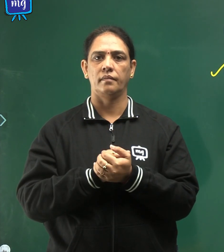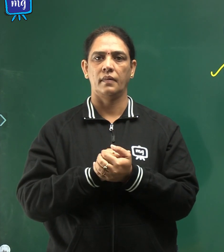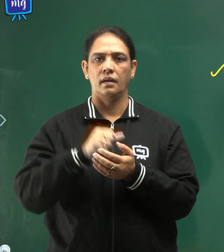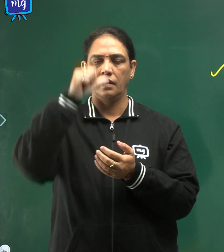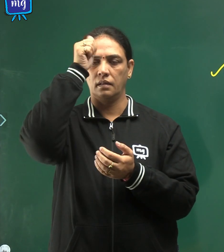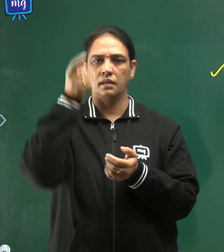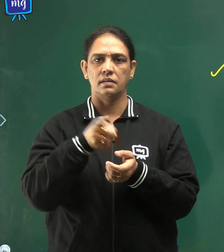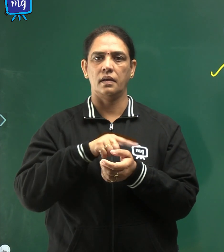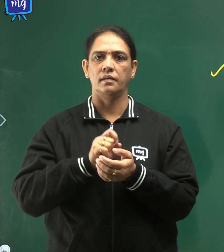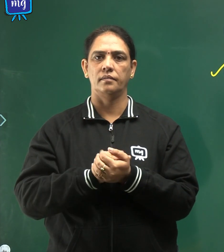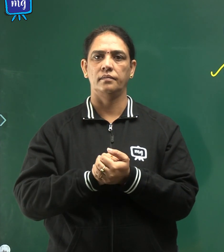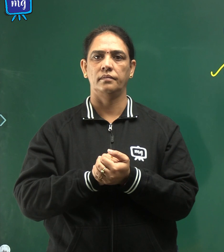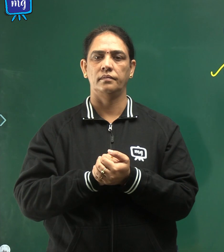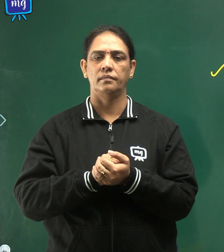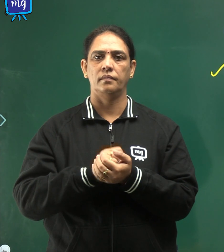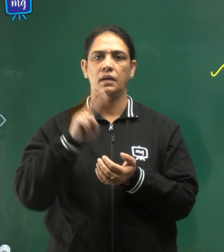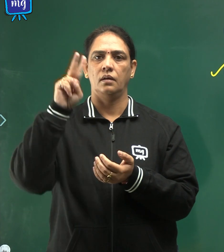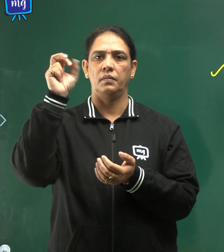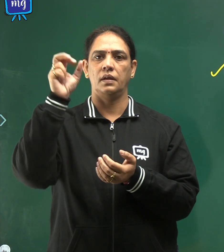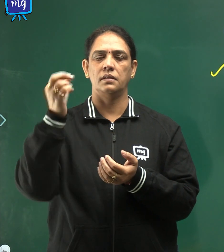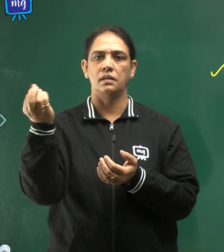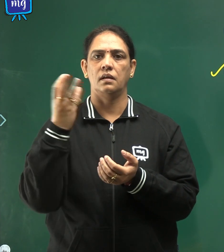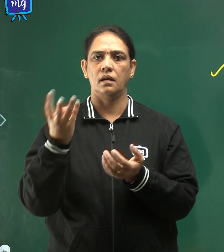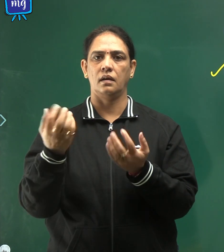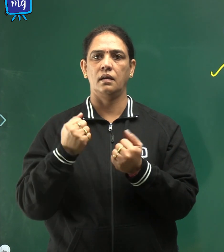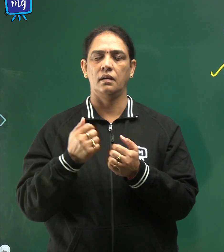हिंदी से 20 अंक